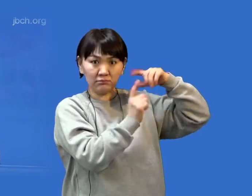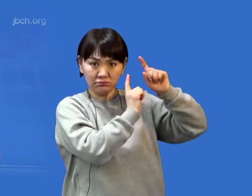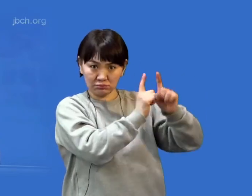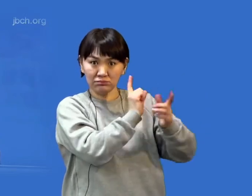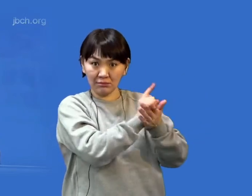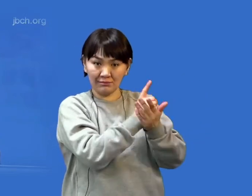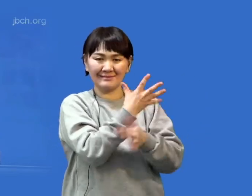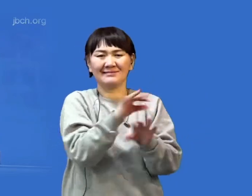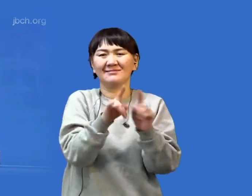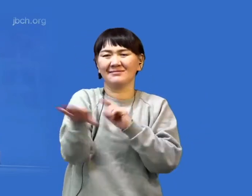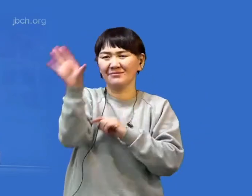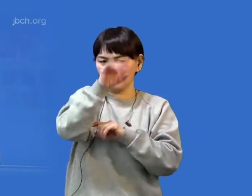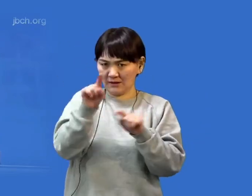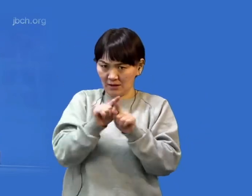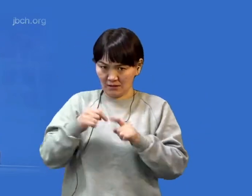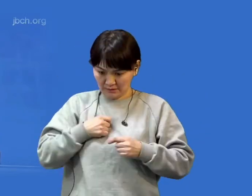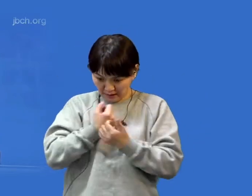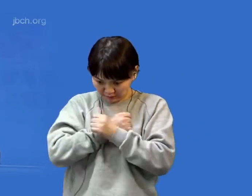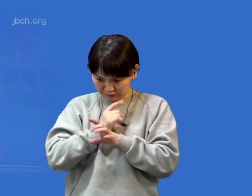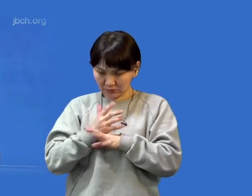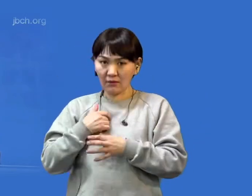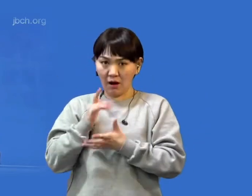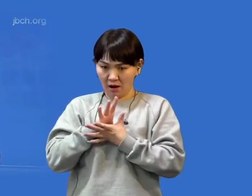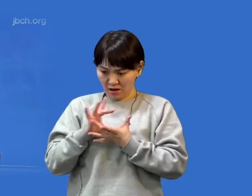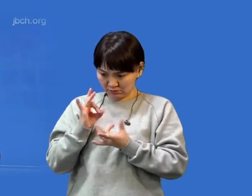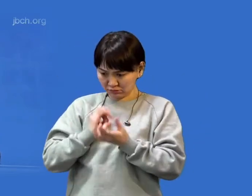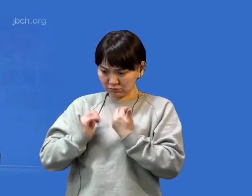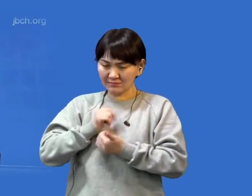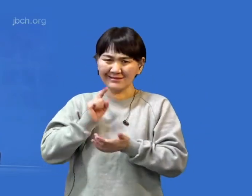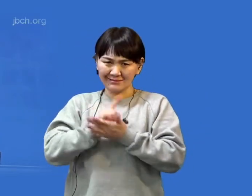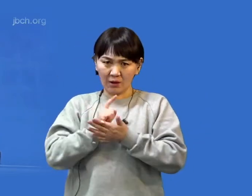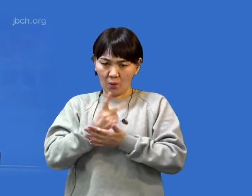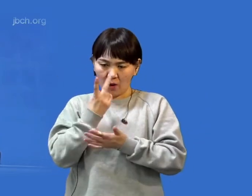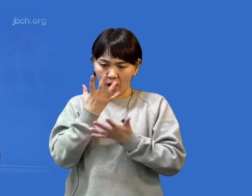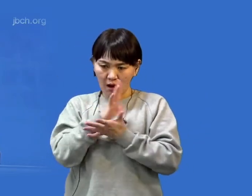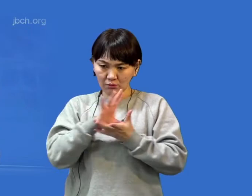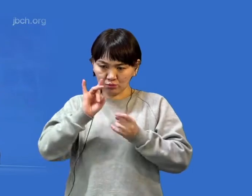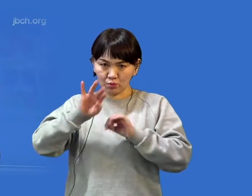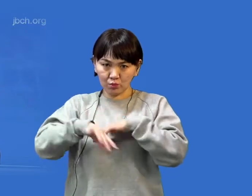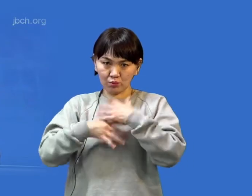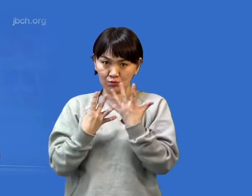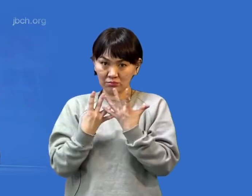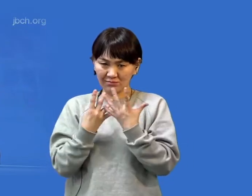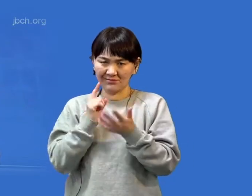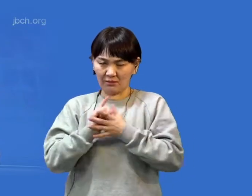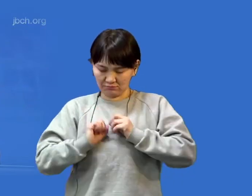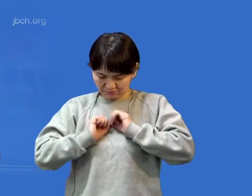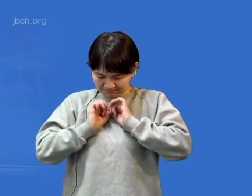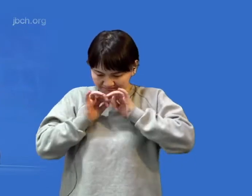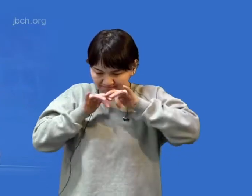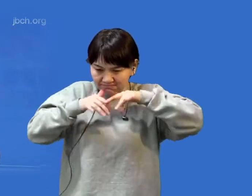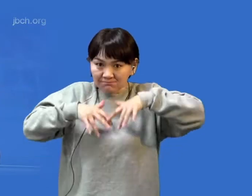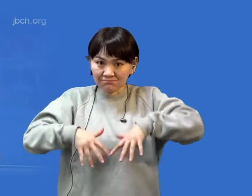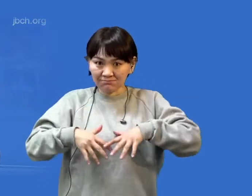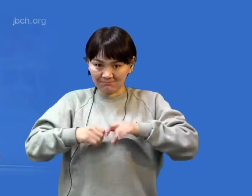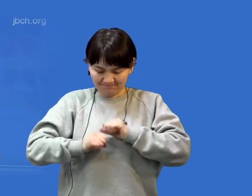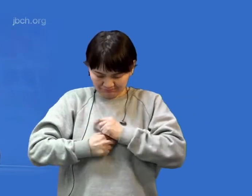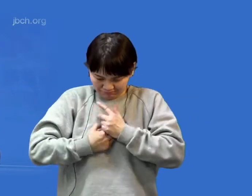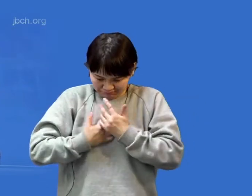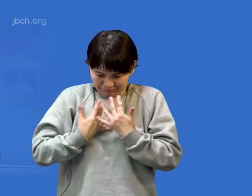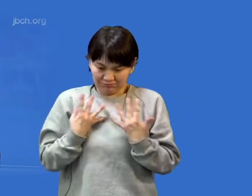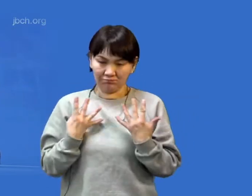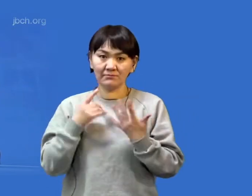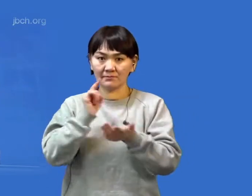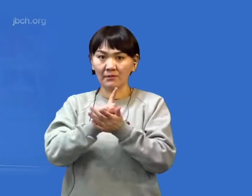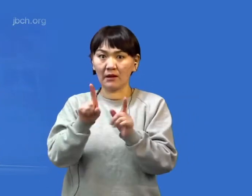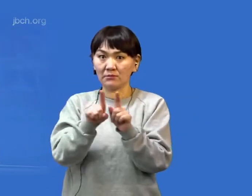онцгой зүйл гэж бодоод л онцгойс хүмүүстэл гарч ирдэг гэж боддог. Гэтэл үгүй. Бүхий л Христ итгэж хүмүүст гарч ирдэг. Адилхан ариун